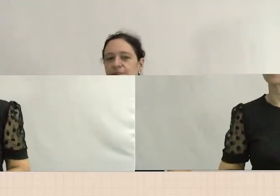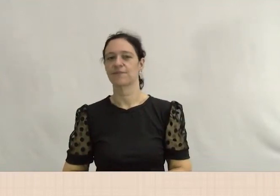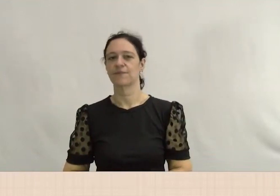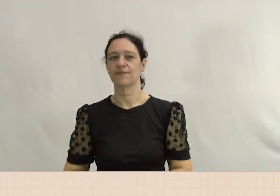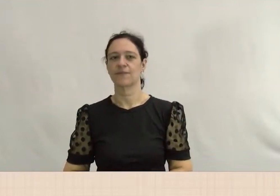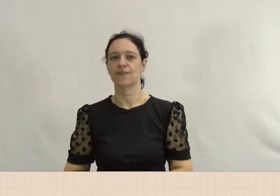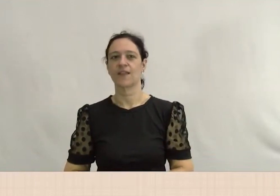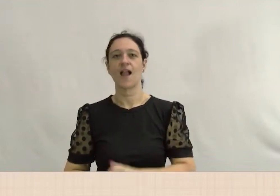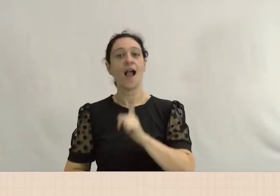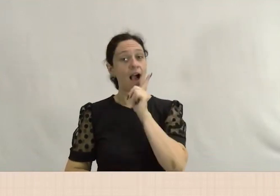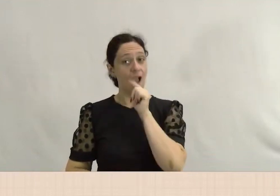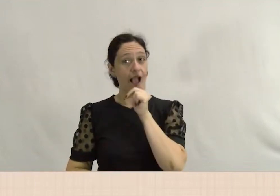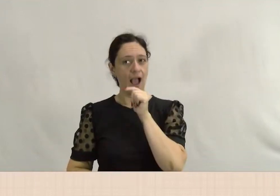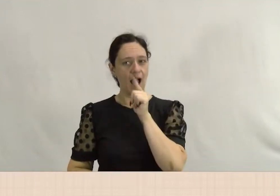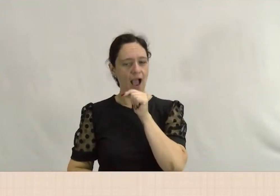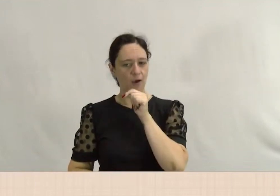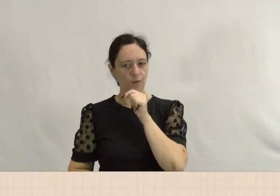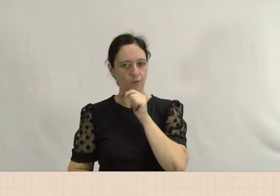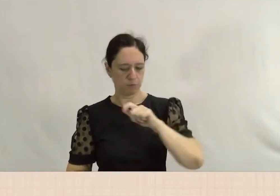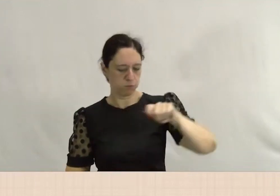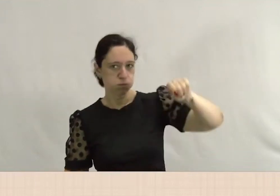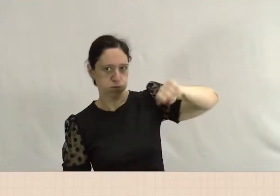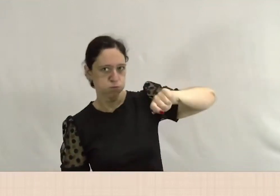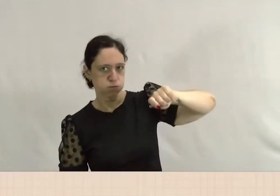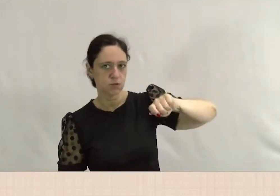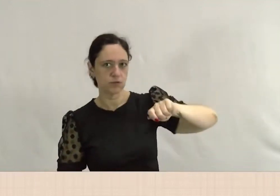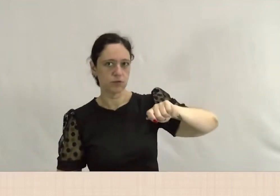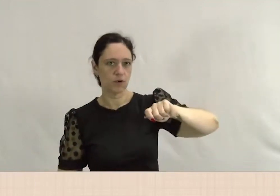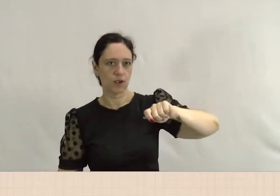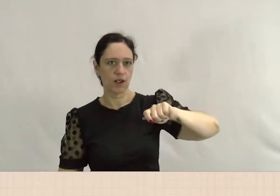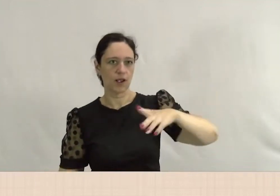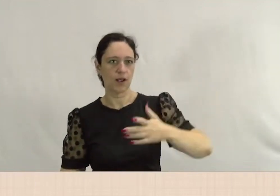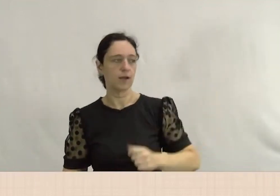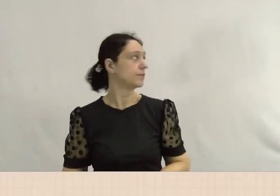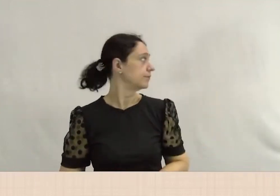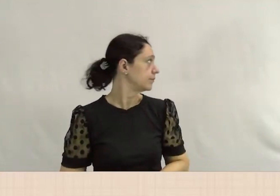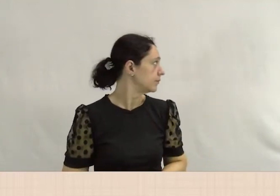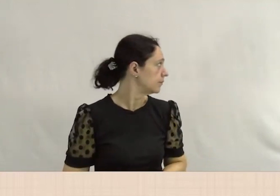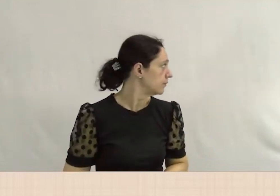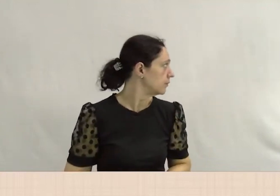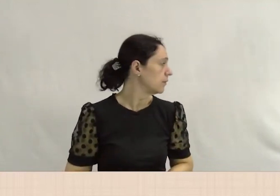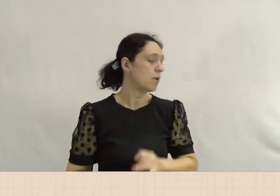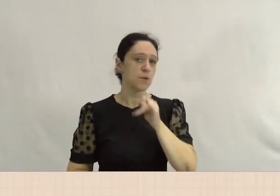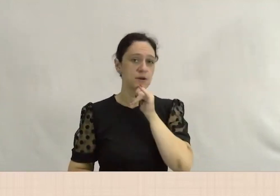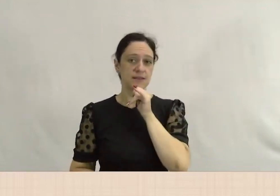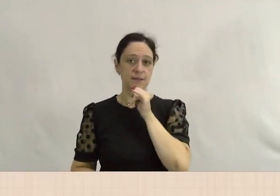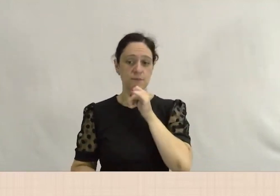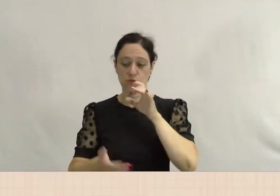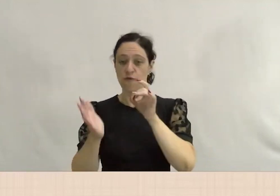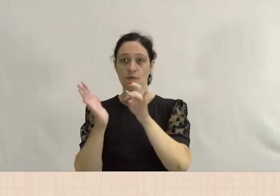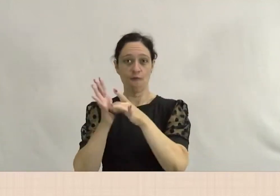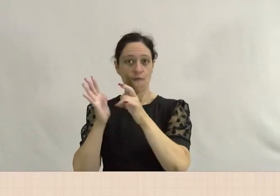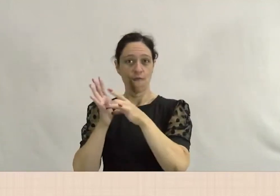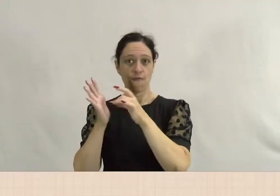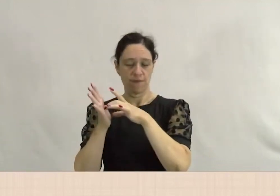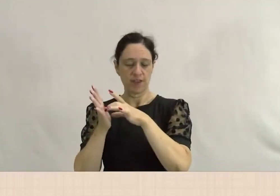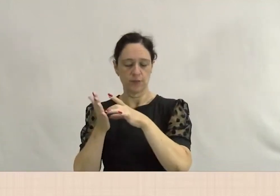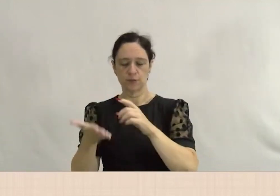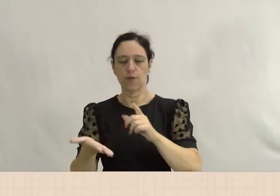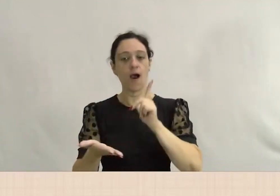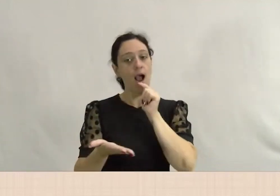se eu jogar um pouquinho de água aqui, principalmente no vidro, fica muito claro, uma superfície de vidro, joga um pouquinho de